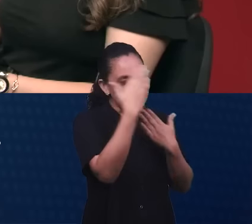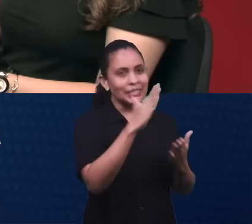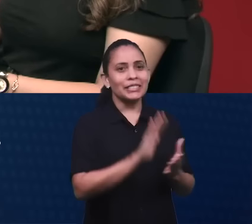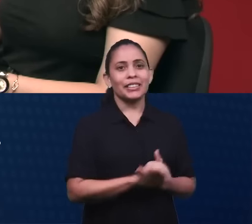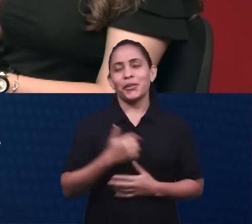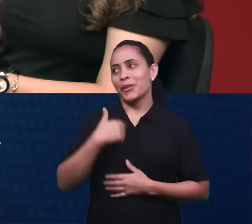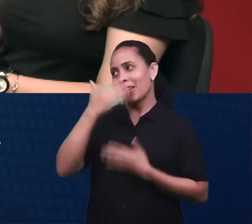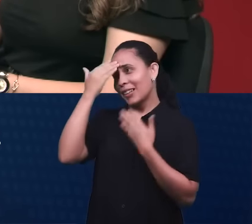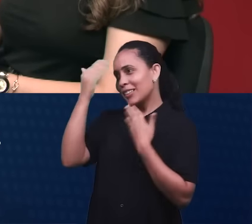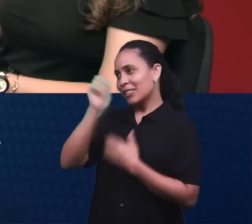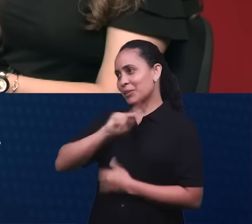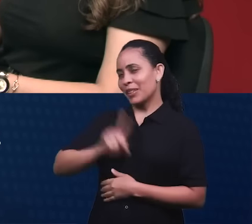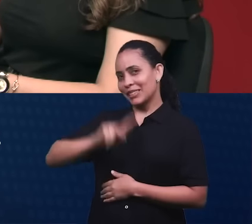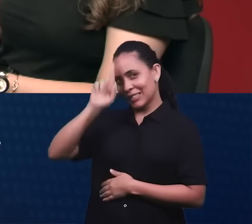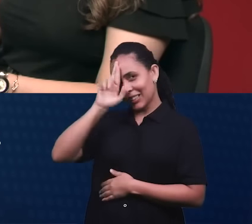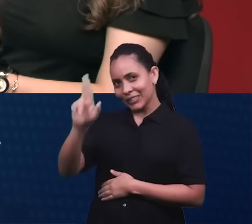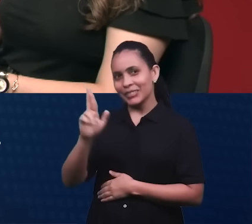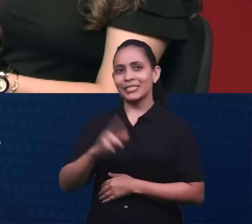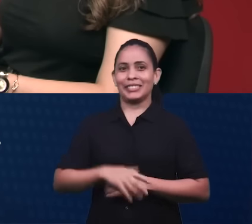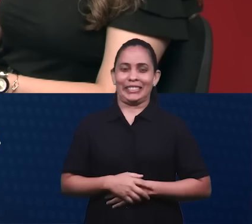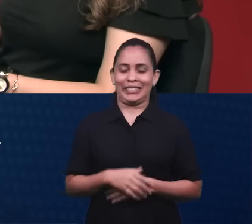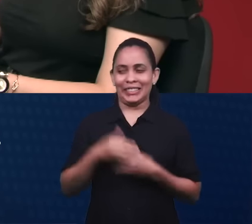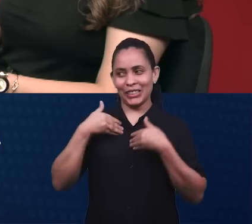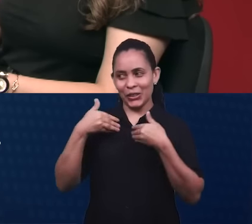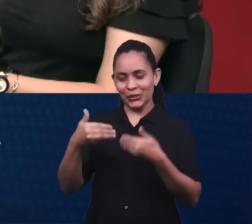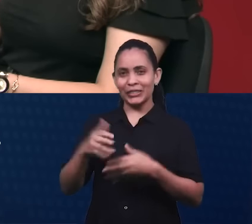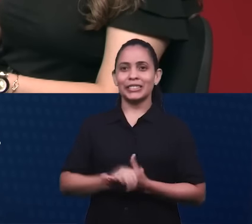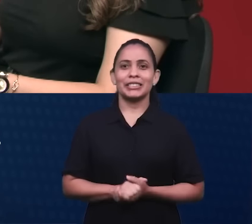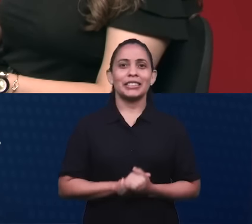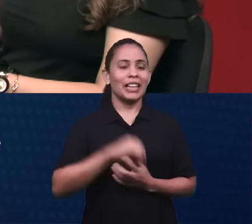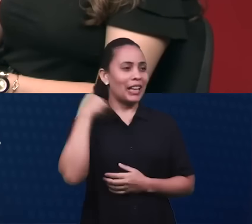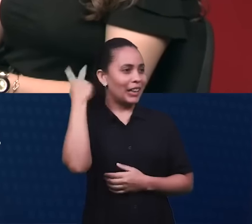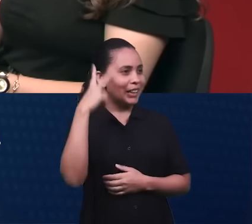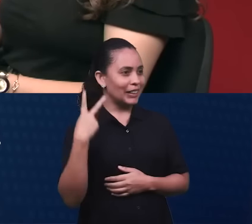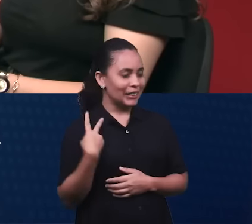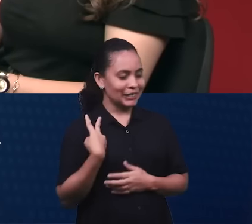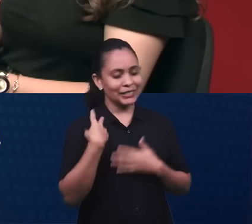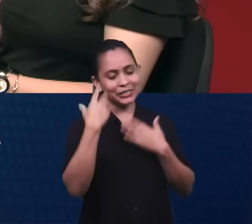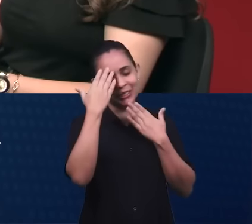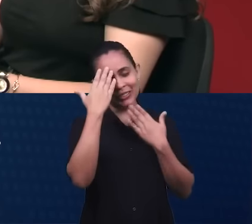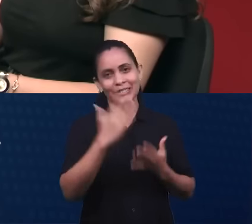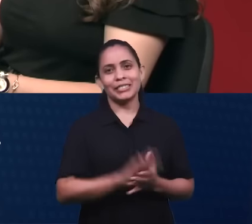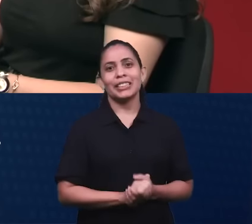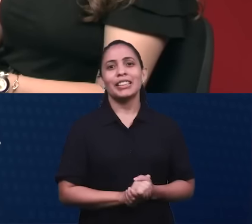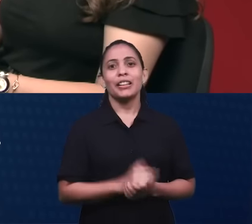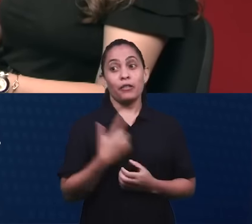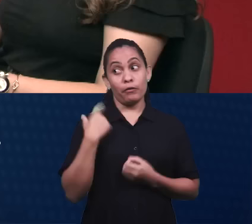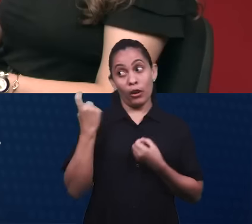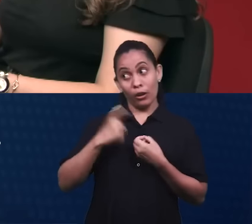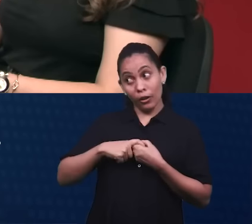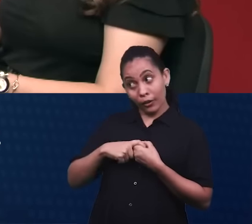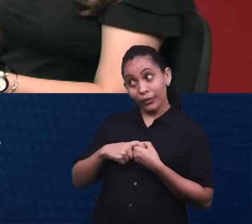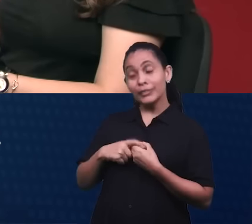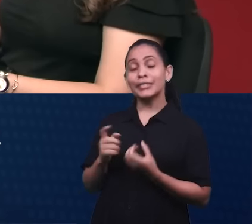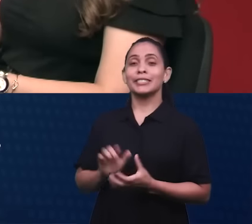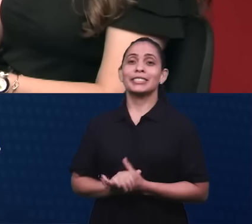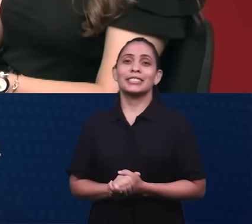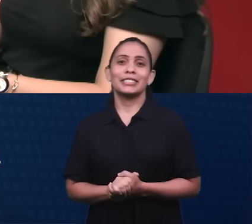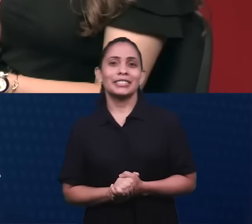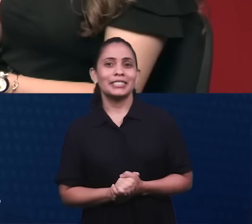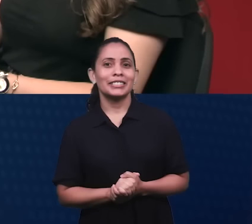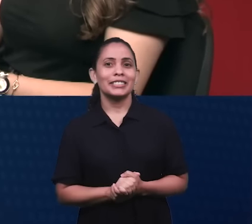por estar aqui conosco. Pai do Senhor, obrigado pelo convite mais uma vez. Amém. Helena, prazer estar com você aqui. De vez em quando aparece, né?